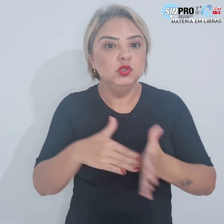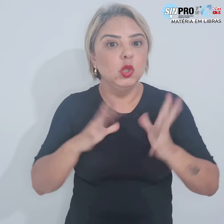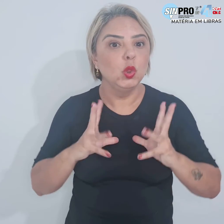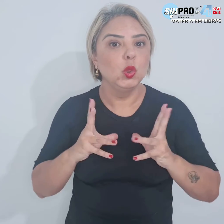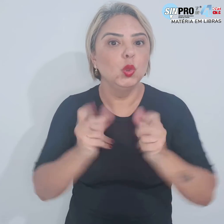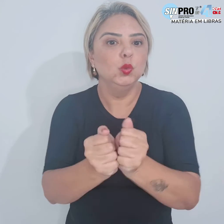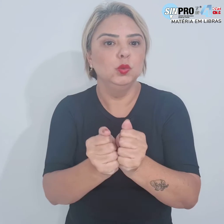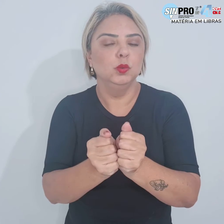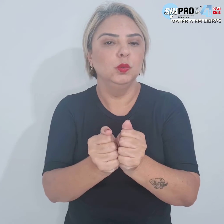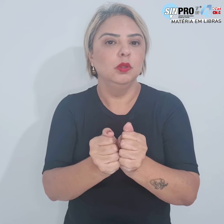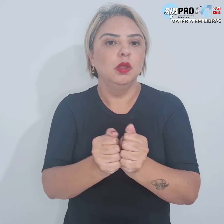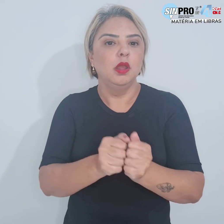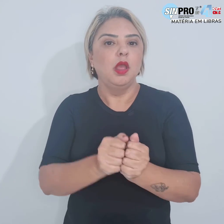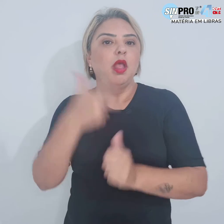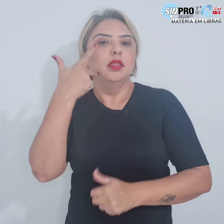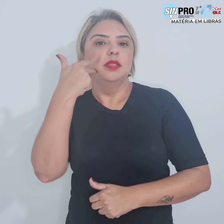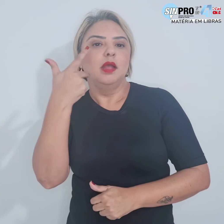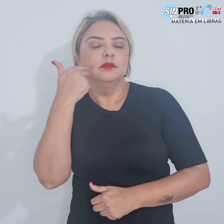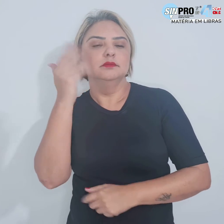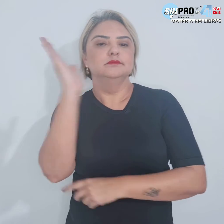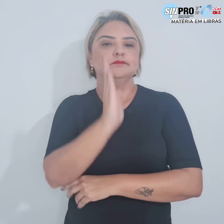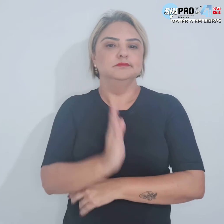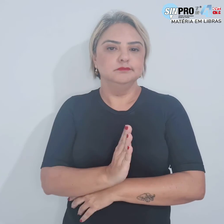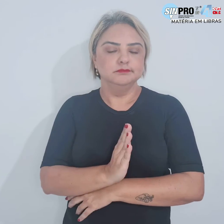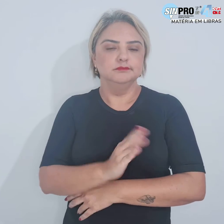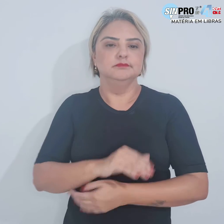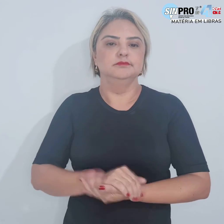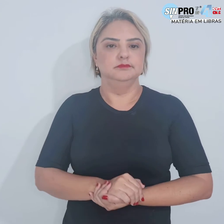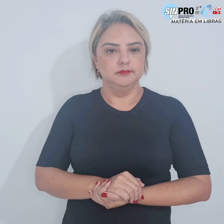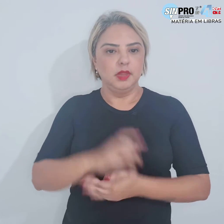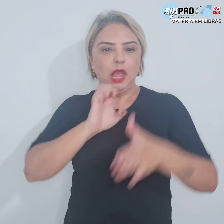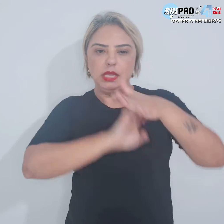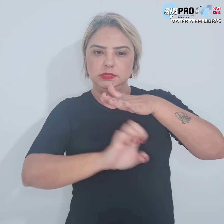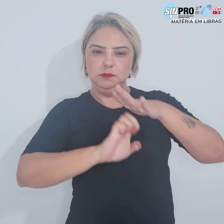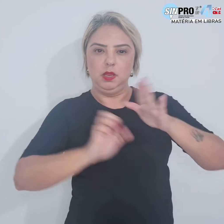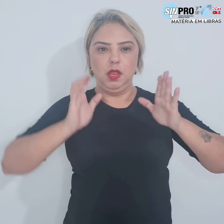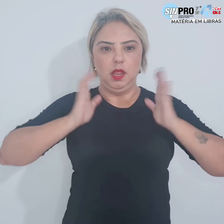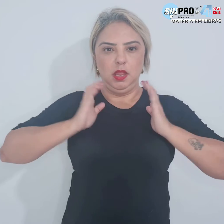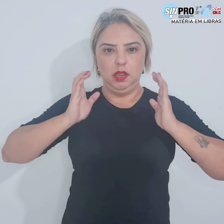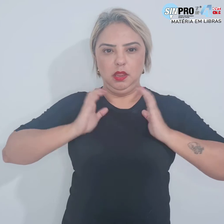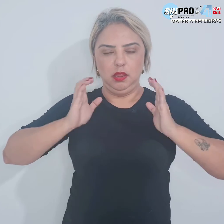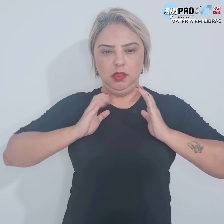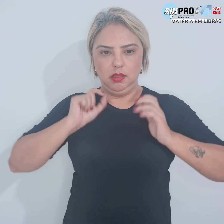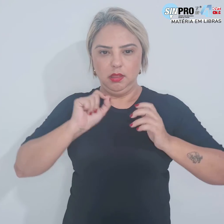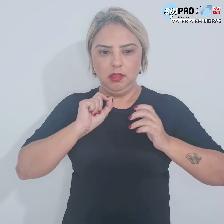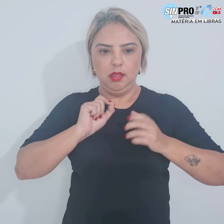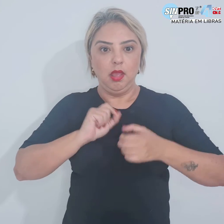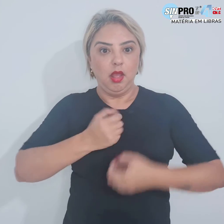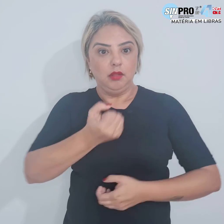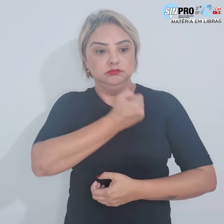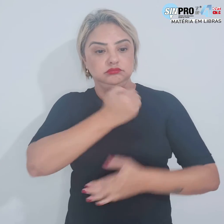os recursos naturais brasileiros. As empresas elevariam as tarifas, deixando